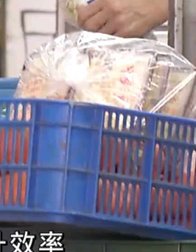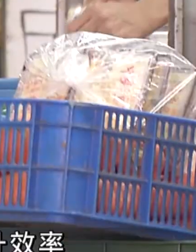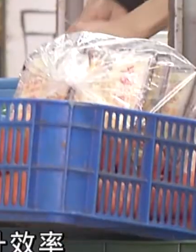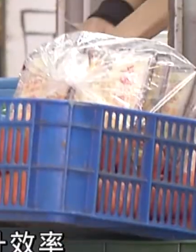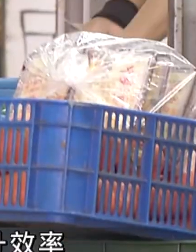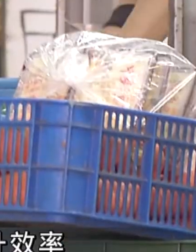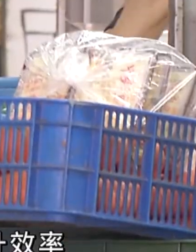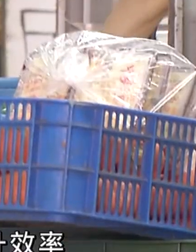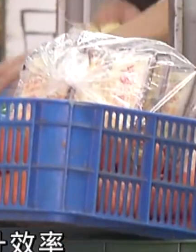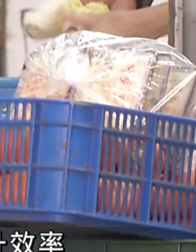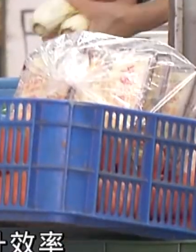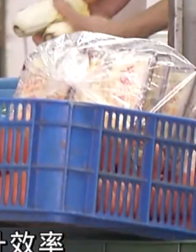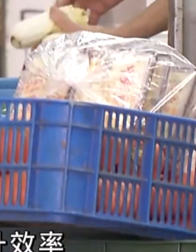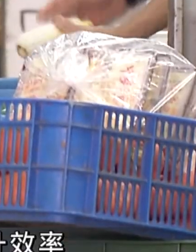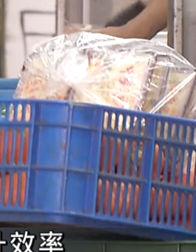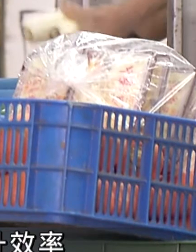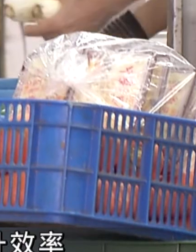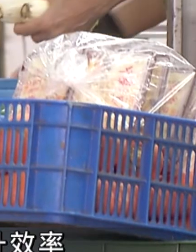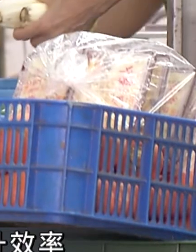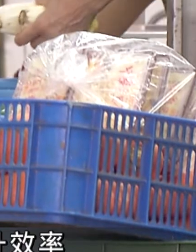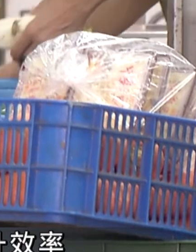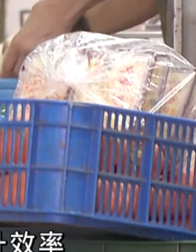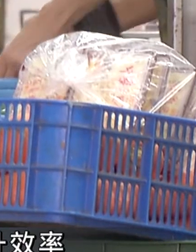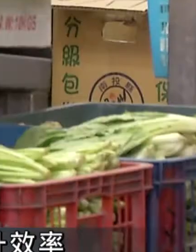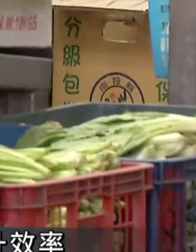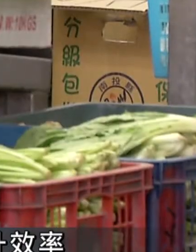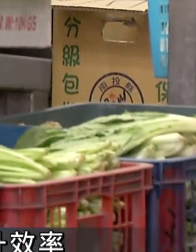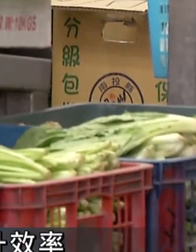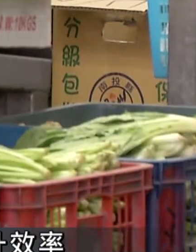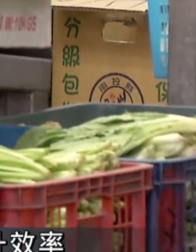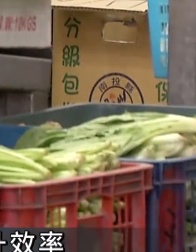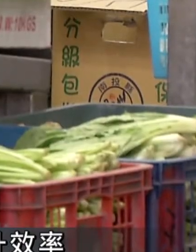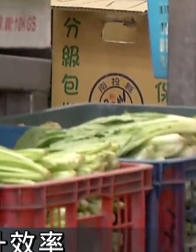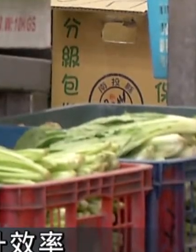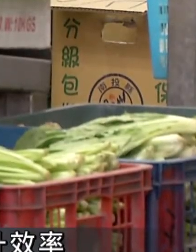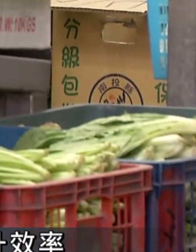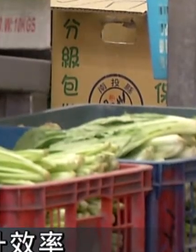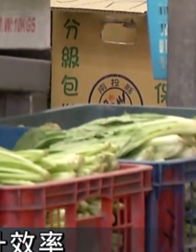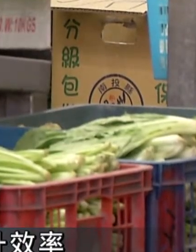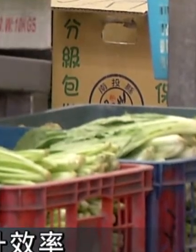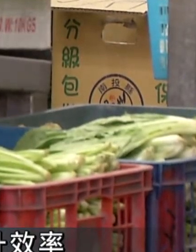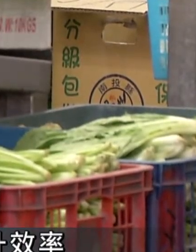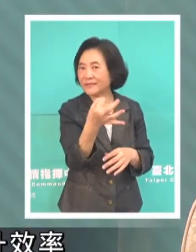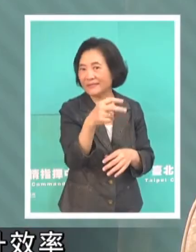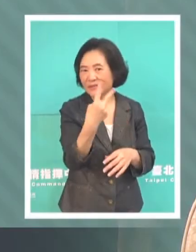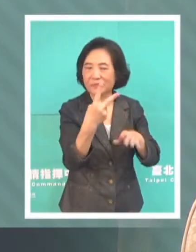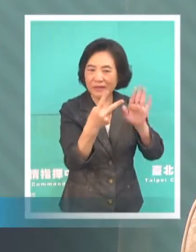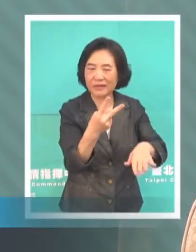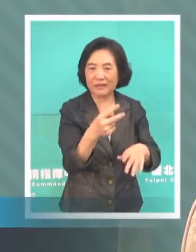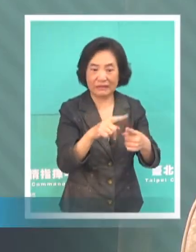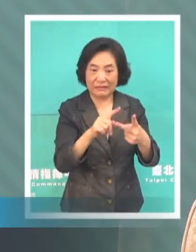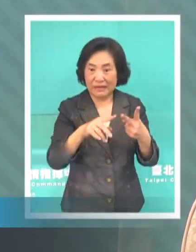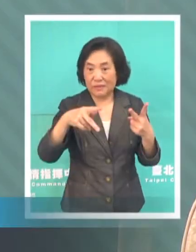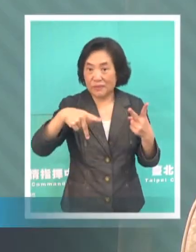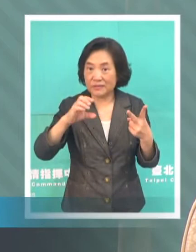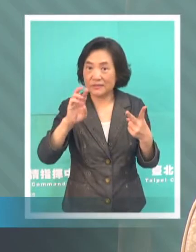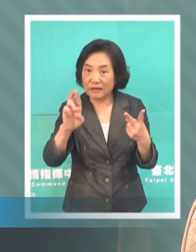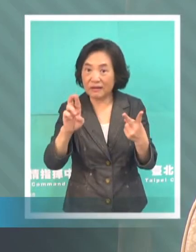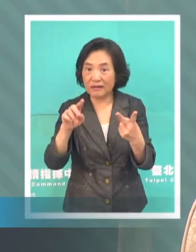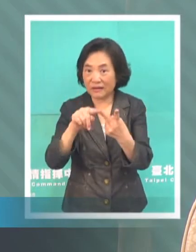议北农直接做 PCR 提升效率，柯文哲不满指出 ，PCR 价格是大问题。 PCR 你知